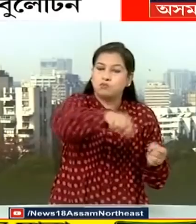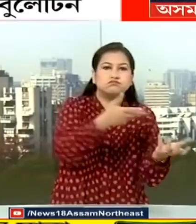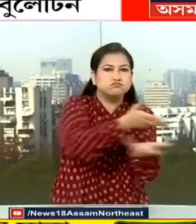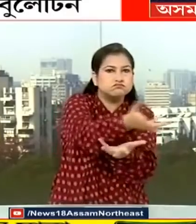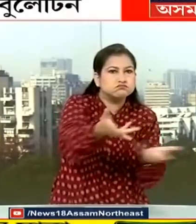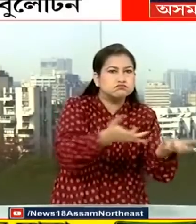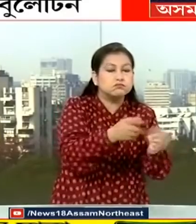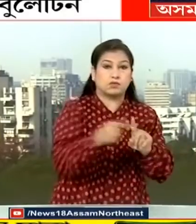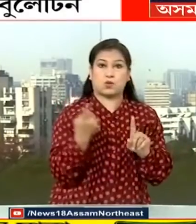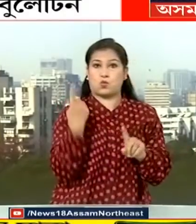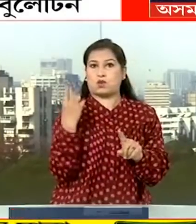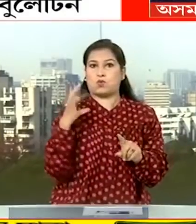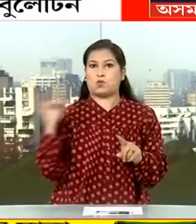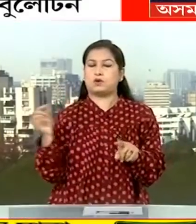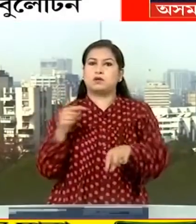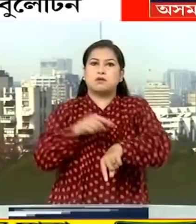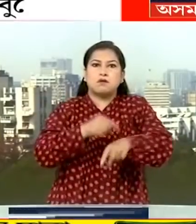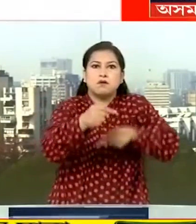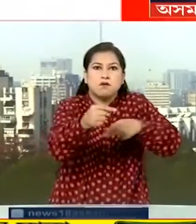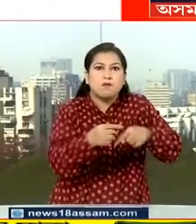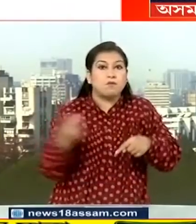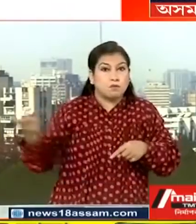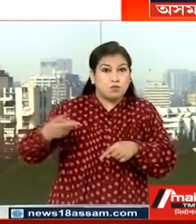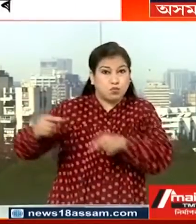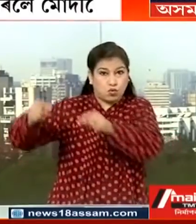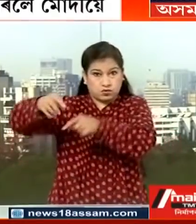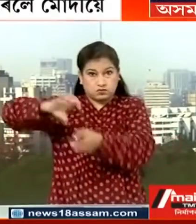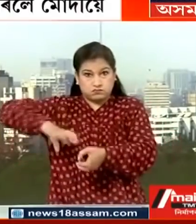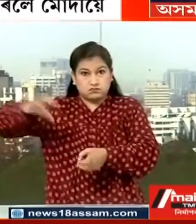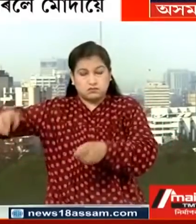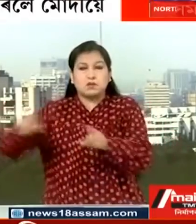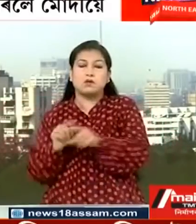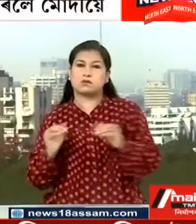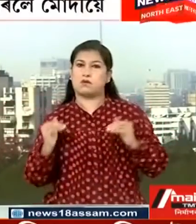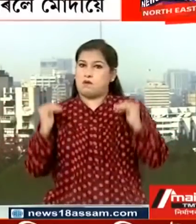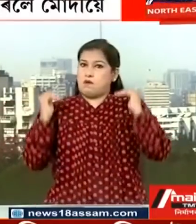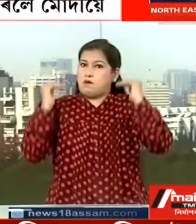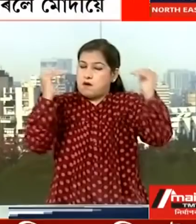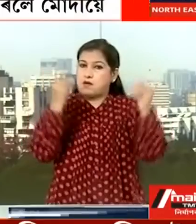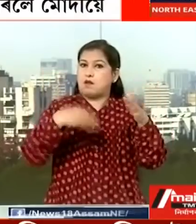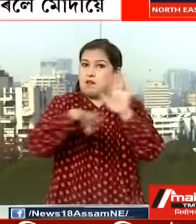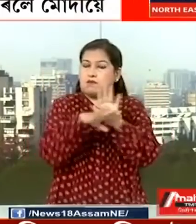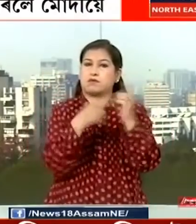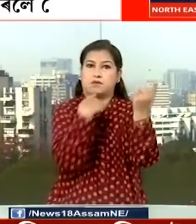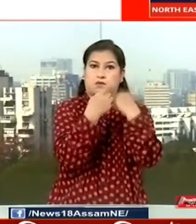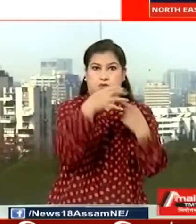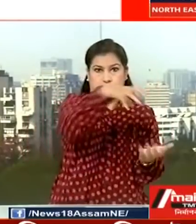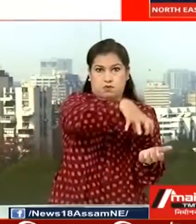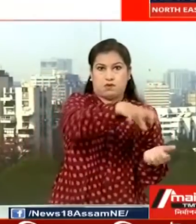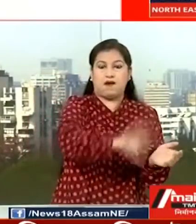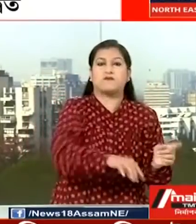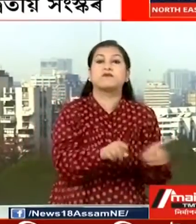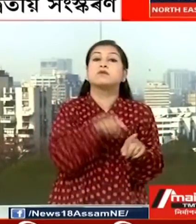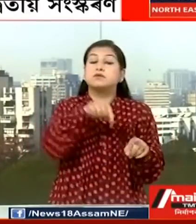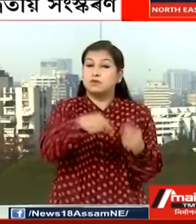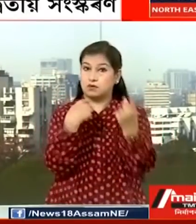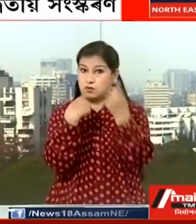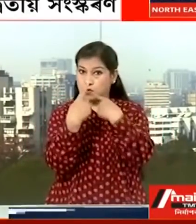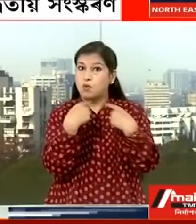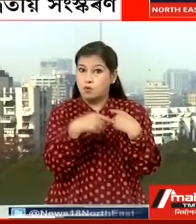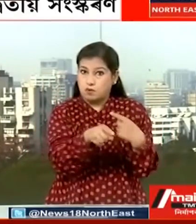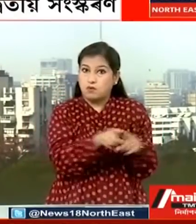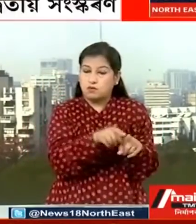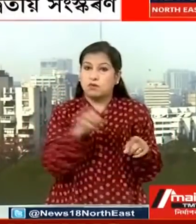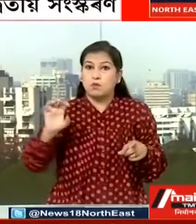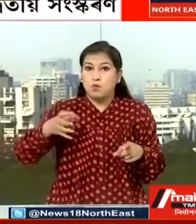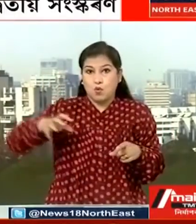पिछले एक सप्ताह से भी कम वक्त में दोनों देशों के बीच ये दूसरी उच्च स्तरीय द्विपक्षीय वार्ता है। इस वार्ता के दौरान दोनों देशों